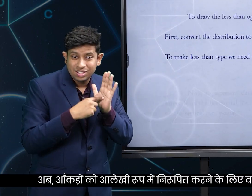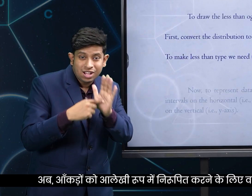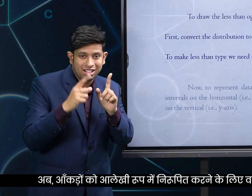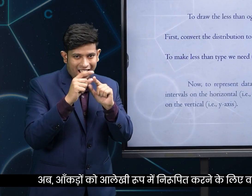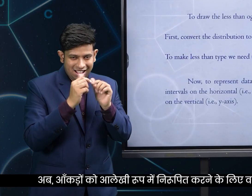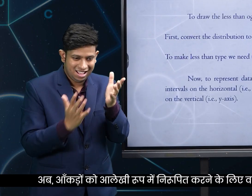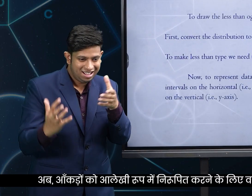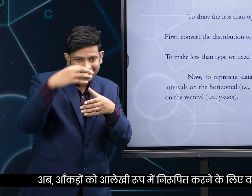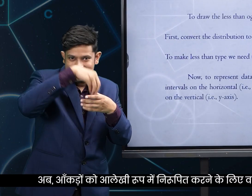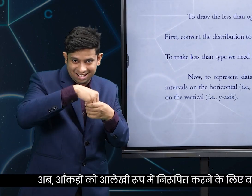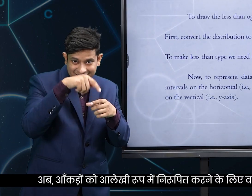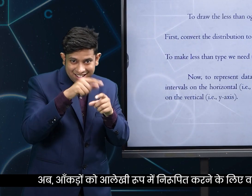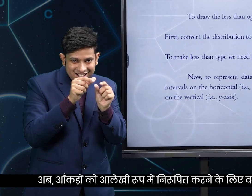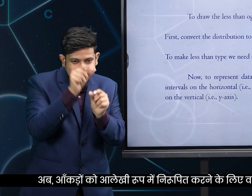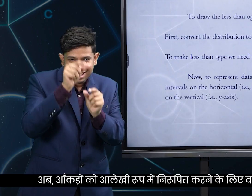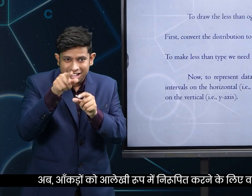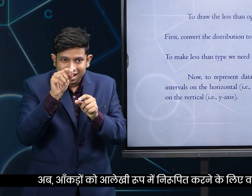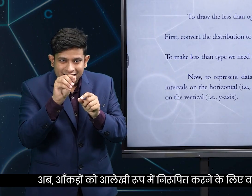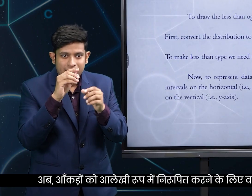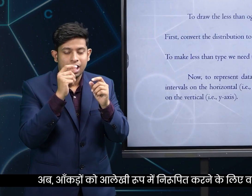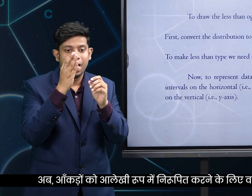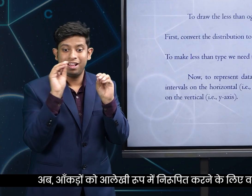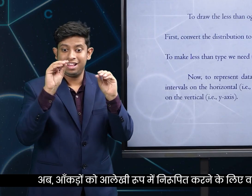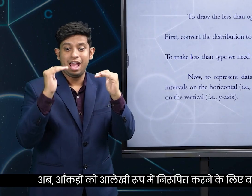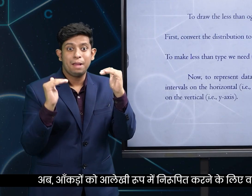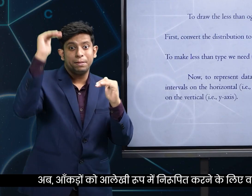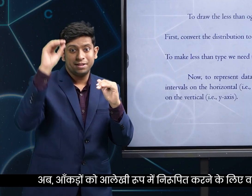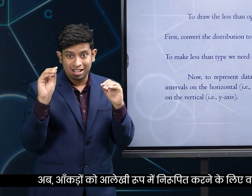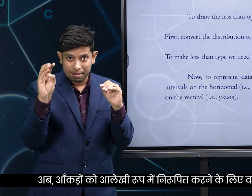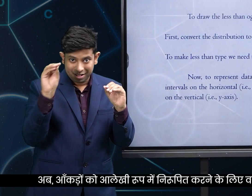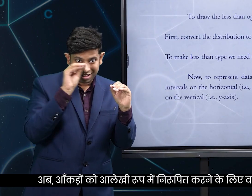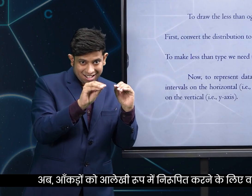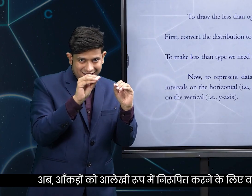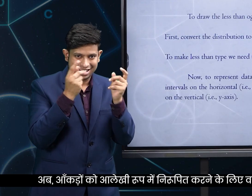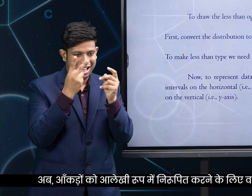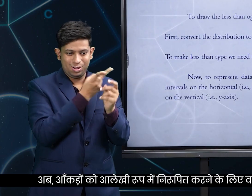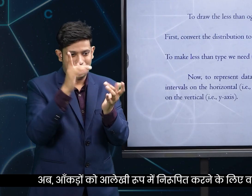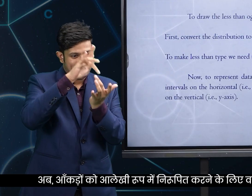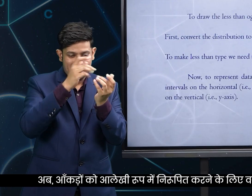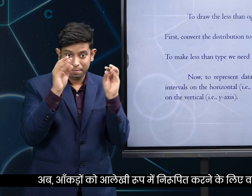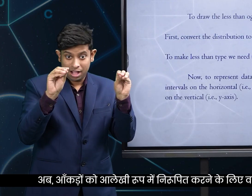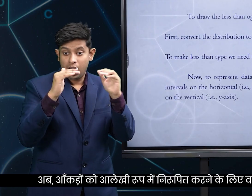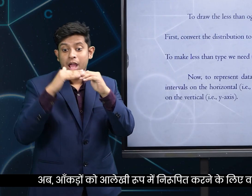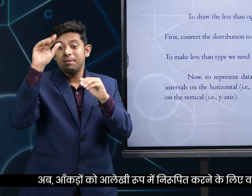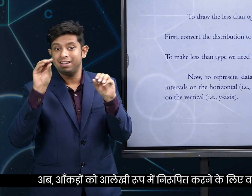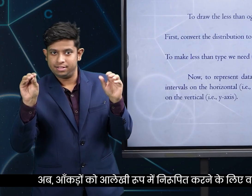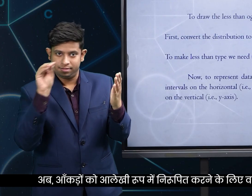अब आंकड़ों को आलेख के रूप में निरूपित करने के लिए वर्ग अंतरालों की ऊपरी सीमाओं